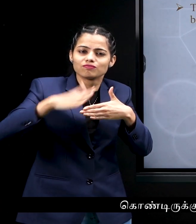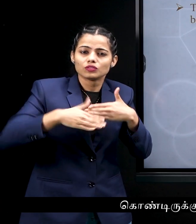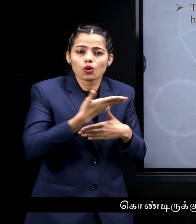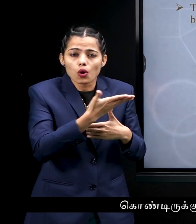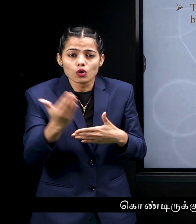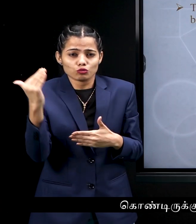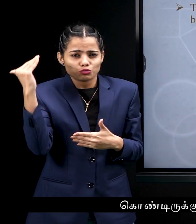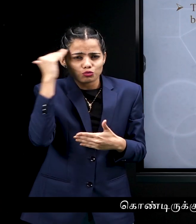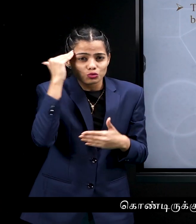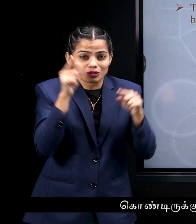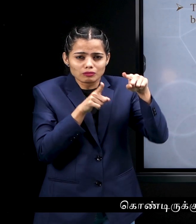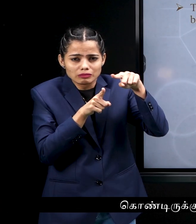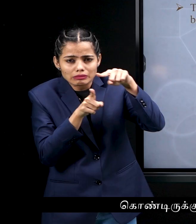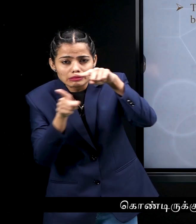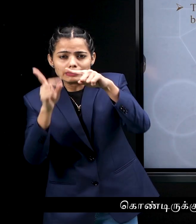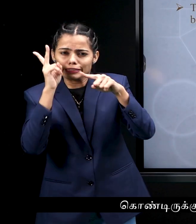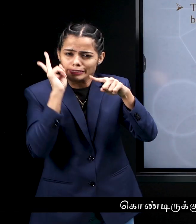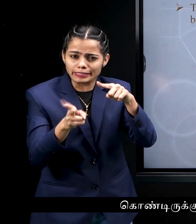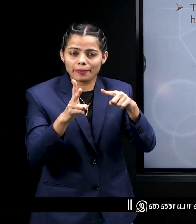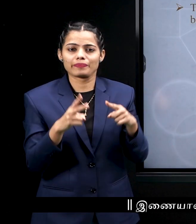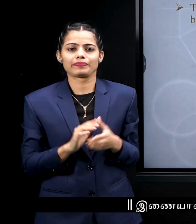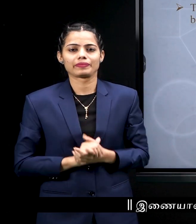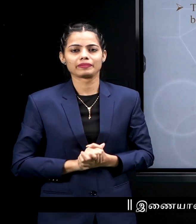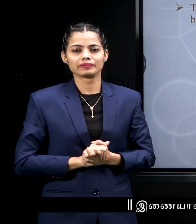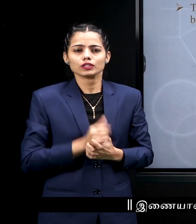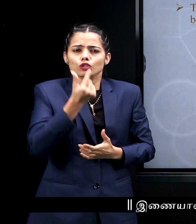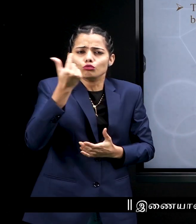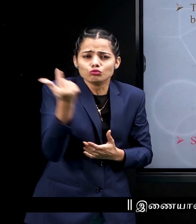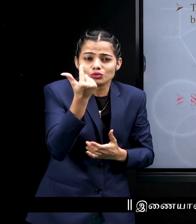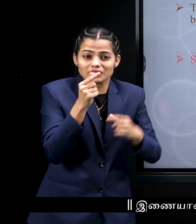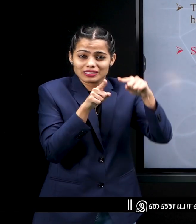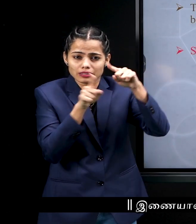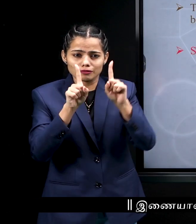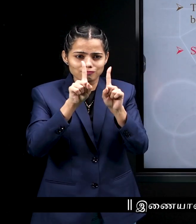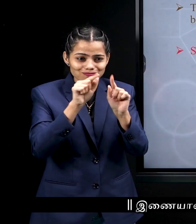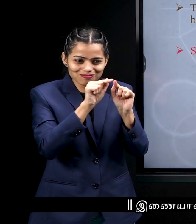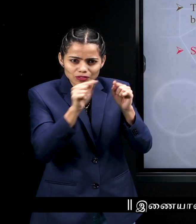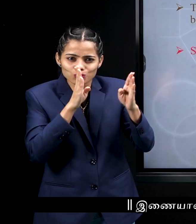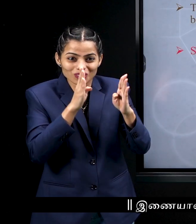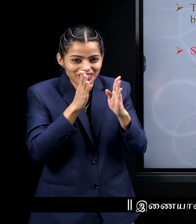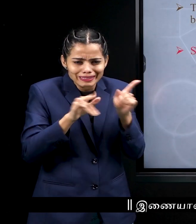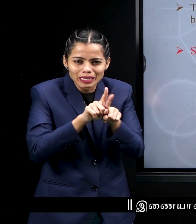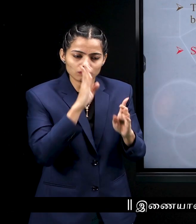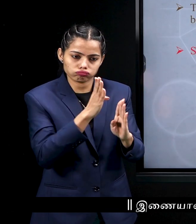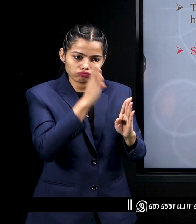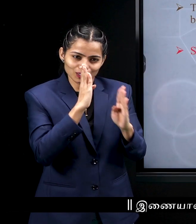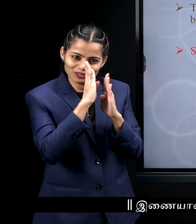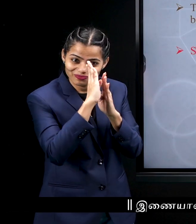அவை இணைகோடுகள் எனப்படும். இணையான கோடுகளை குறிக்க பயன்படும் சின்னம் இணைக்கோடு.